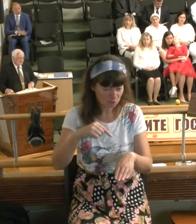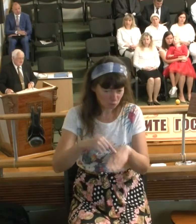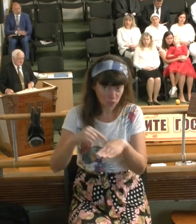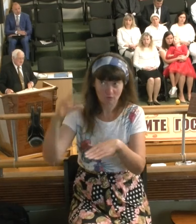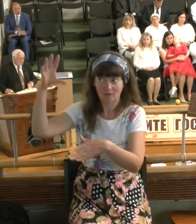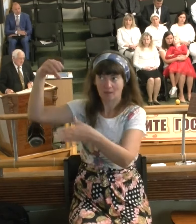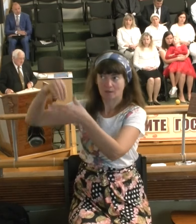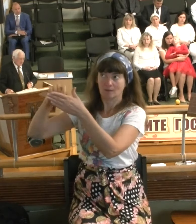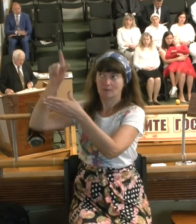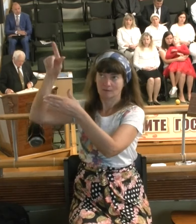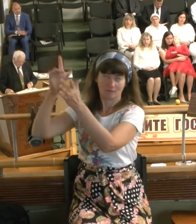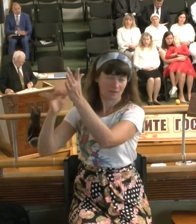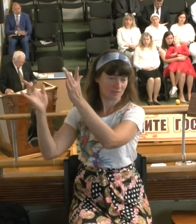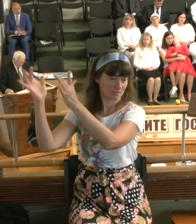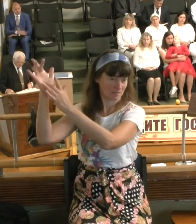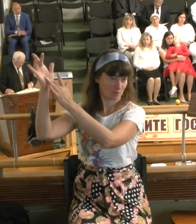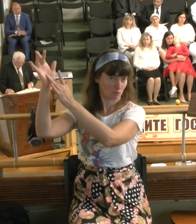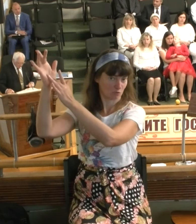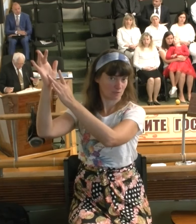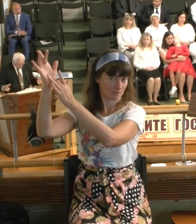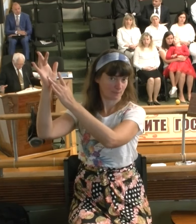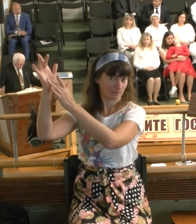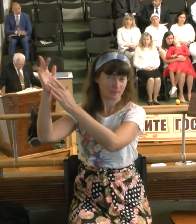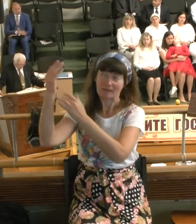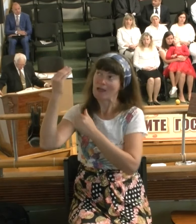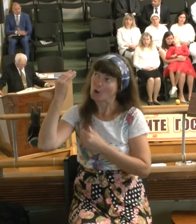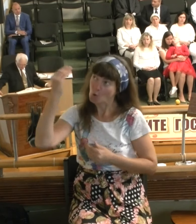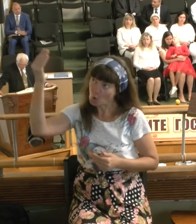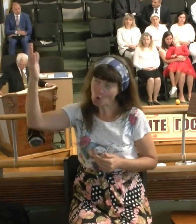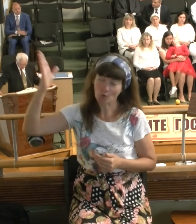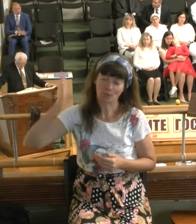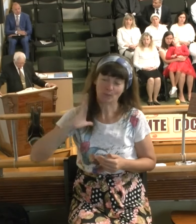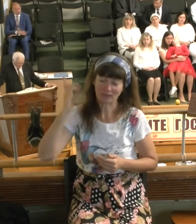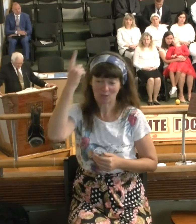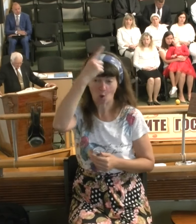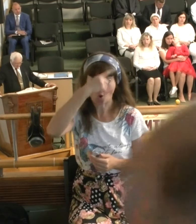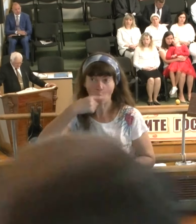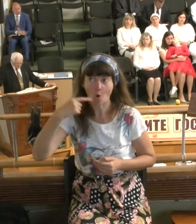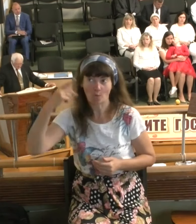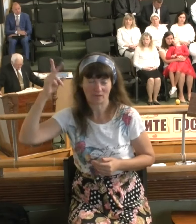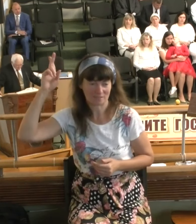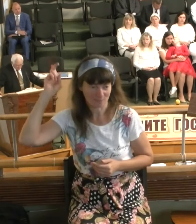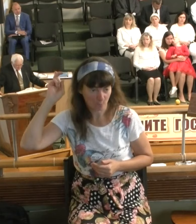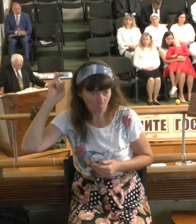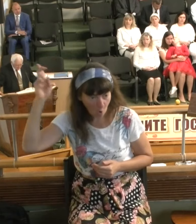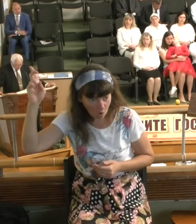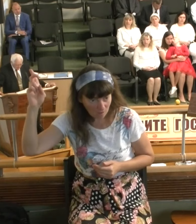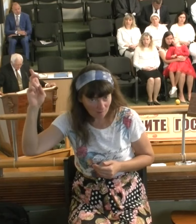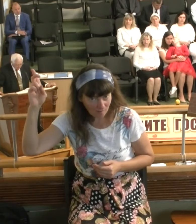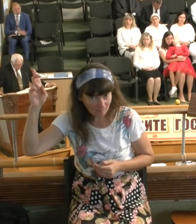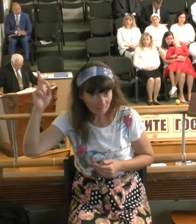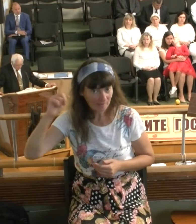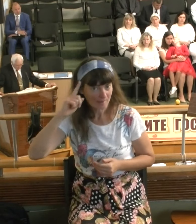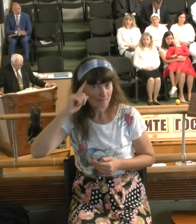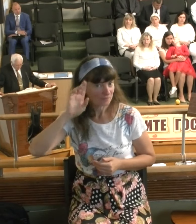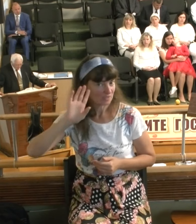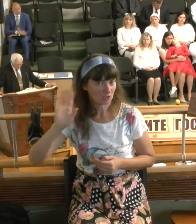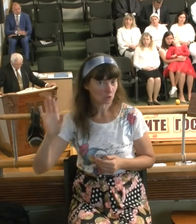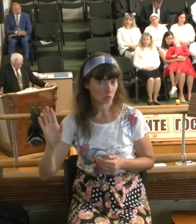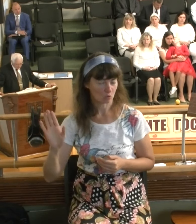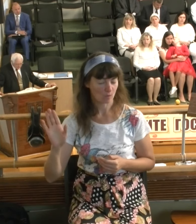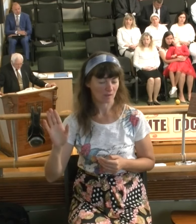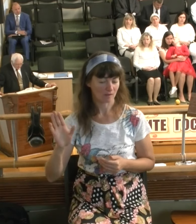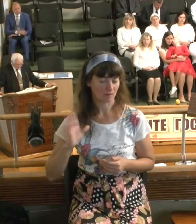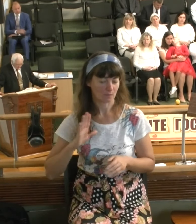Христе Иисусе. Он, будучи образом Божьим, не почитал хищение быть равным Богу,